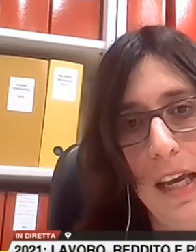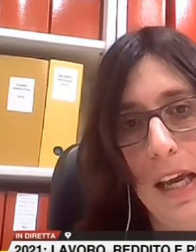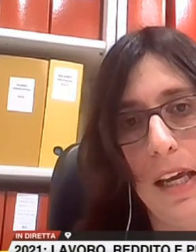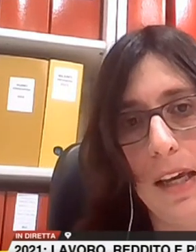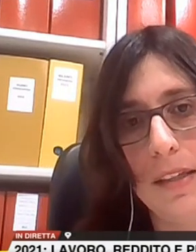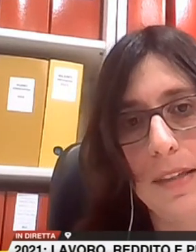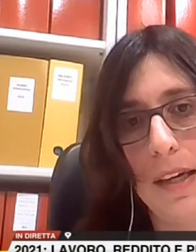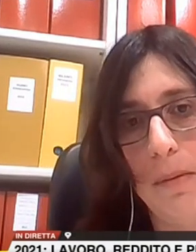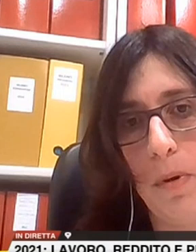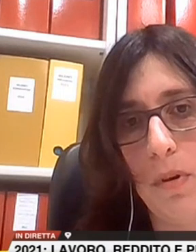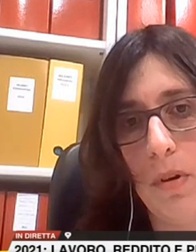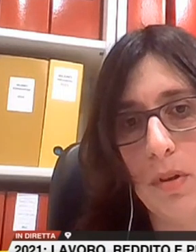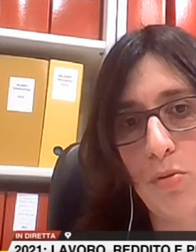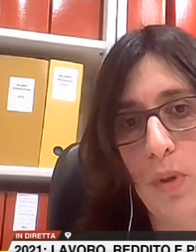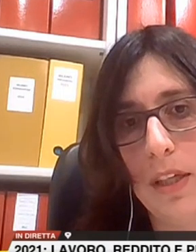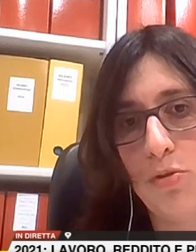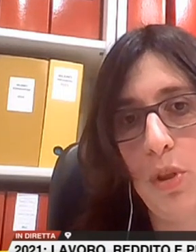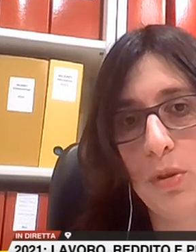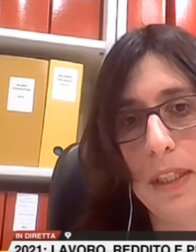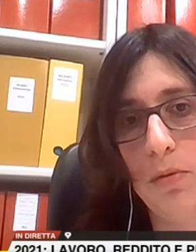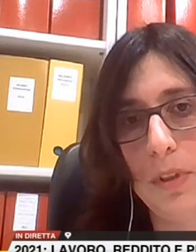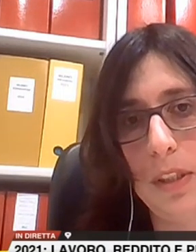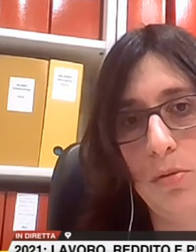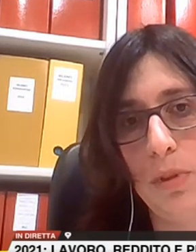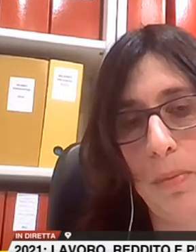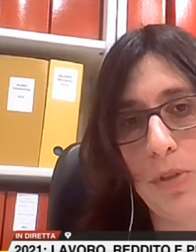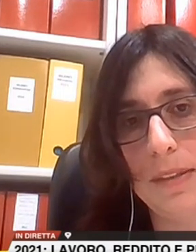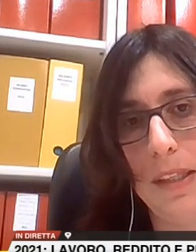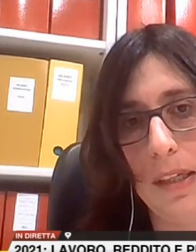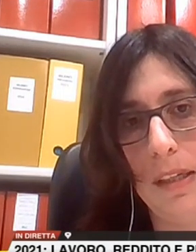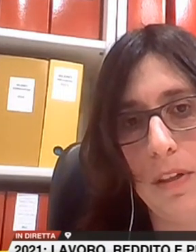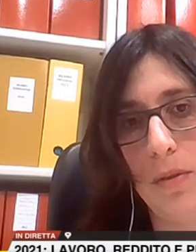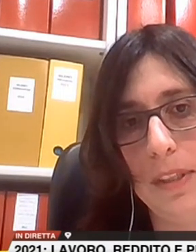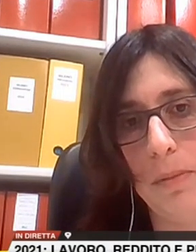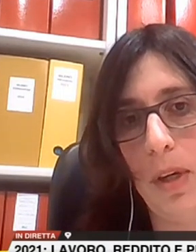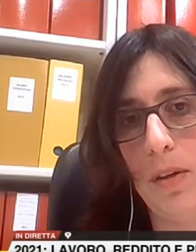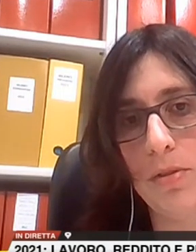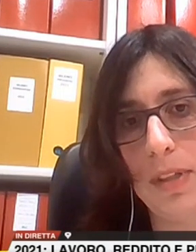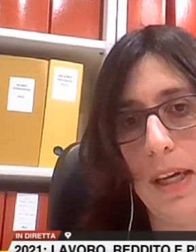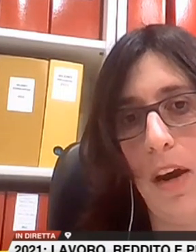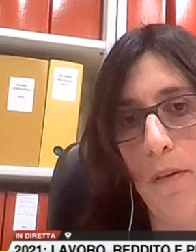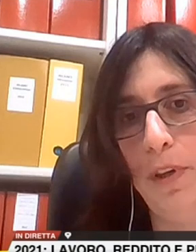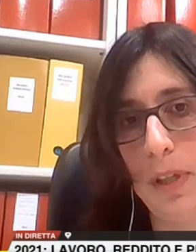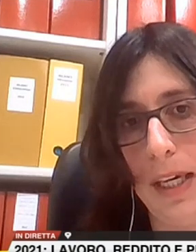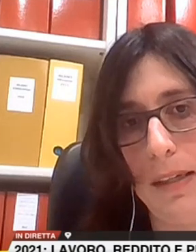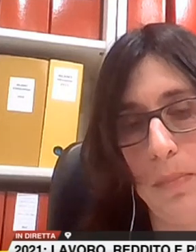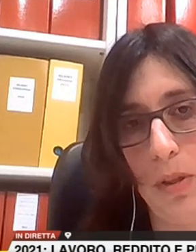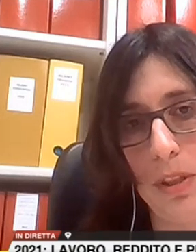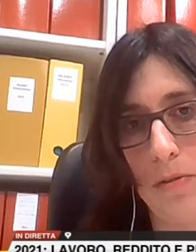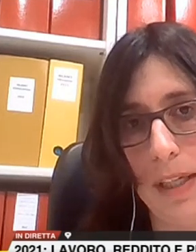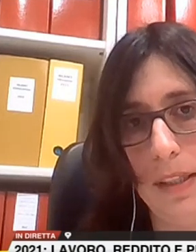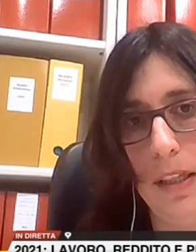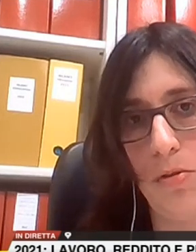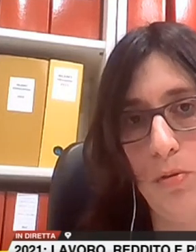trevigiana, staremo sui contenuti di tutti i progetti che arrivano e diremo la nostra. È ovvio che